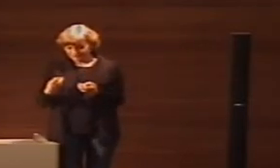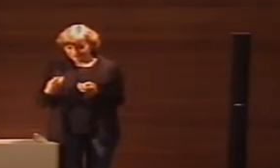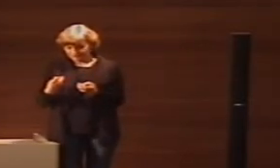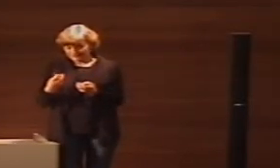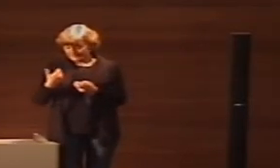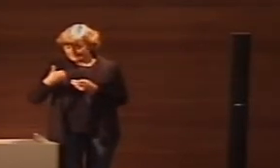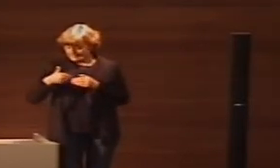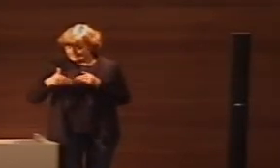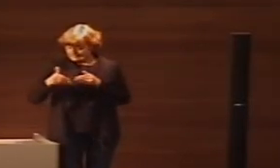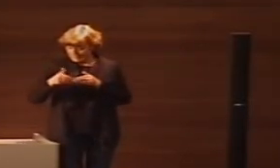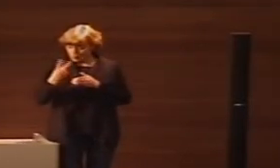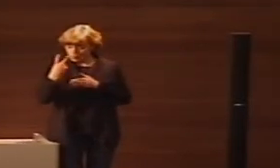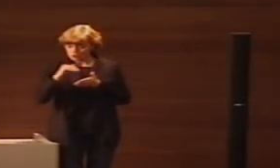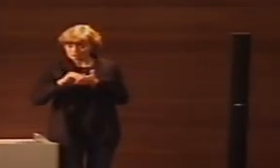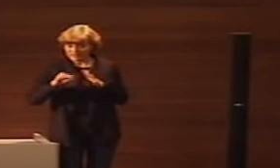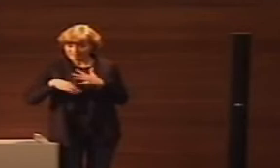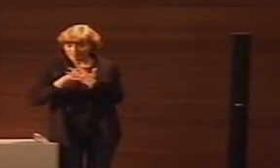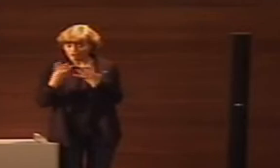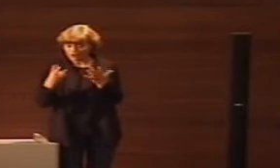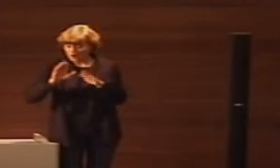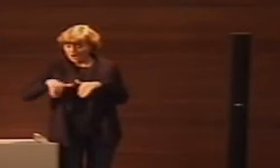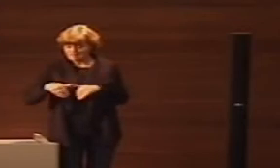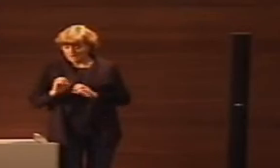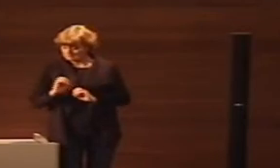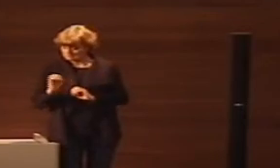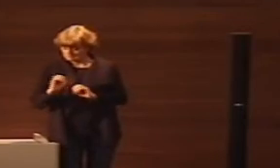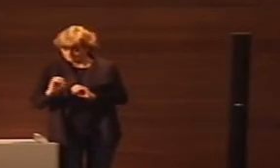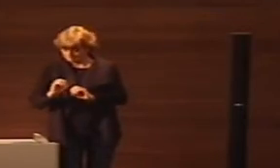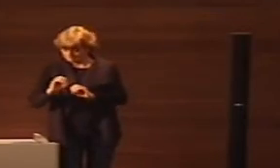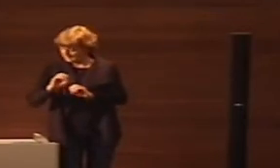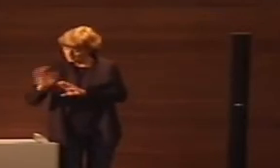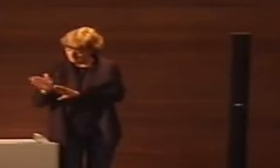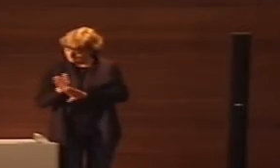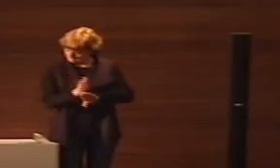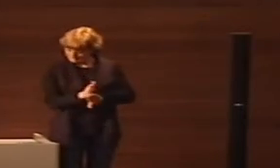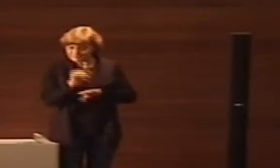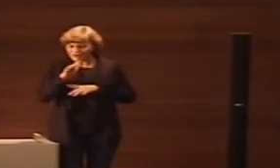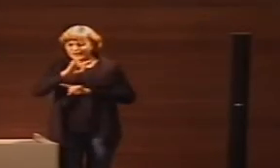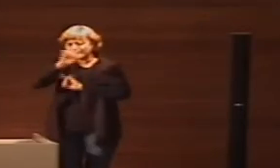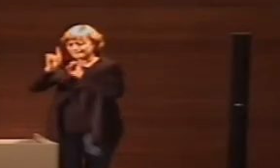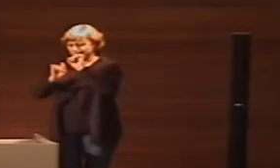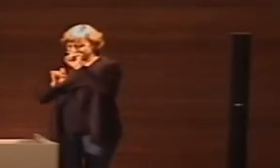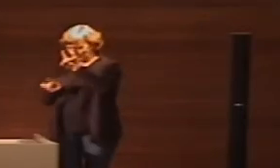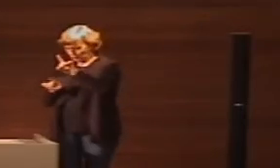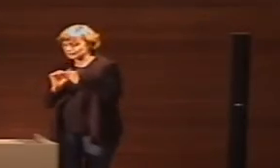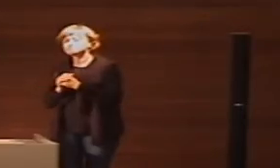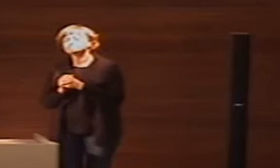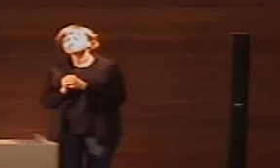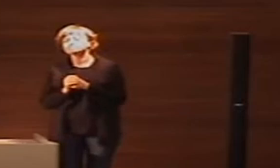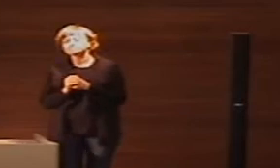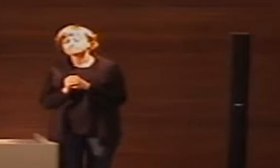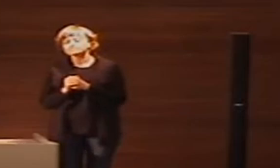de 17. Bueno, y la pregunta, ¿tú crees que el que está al lado tuyo ha comentado que uno